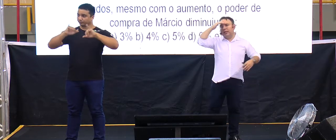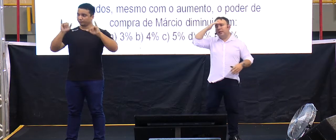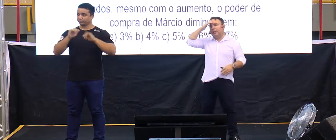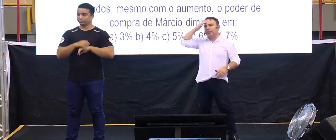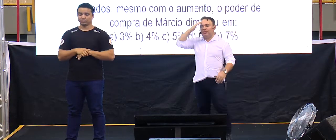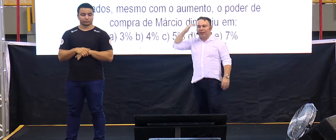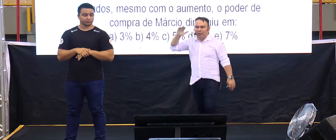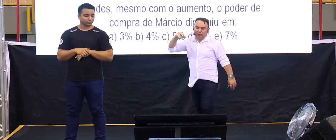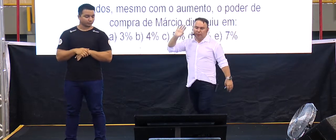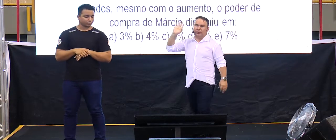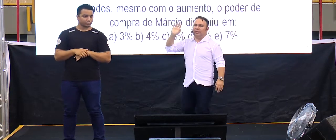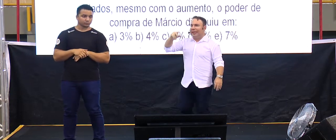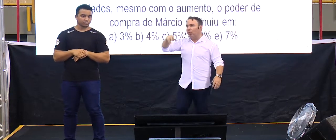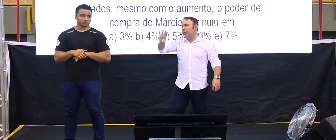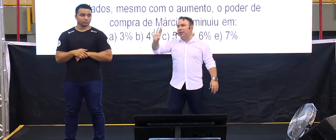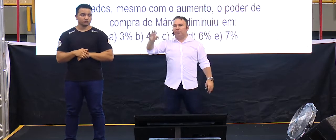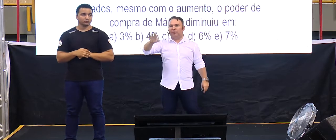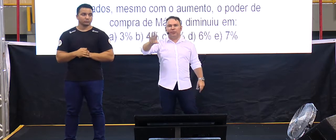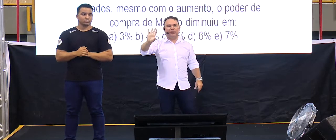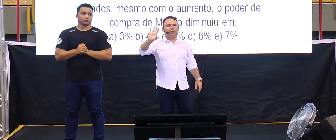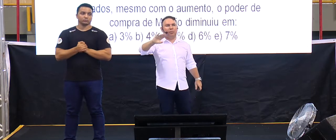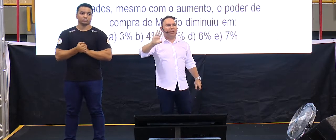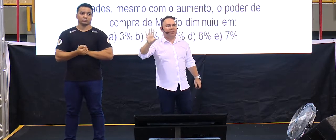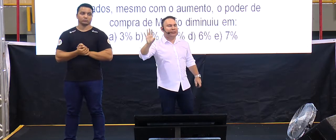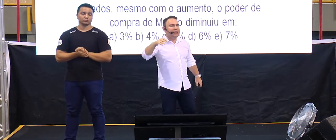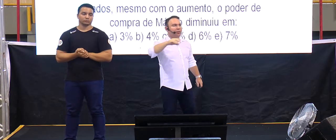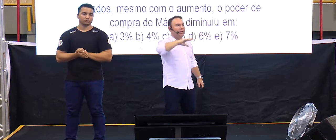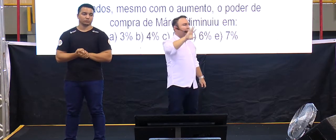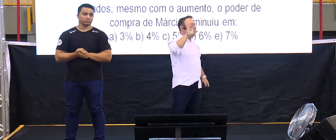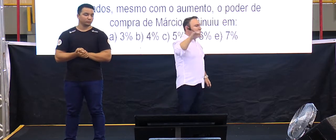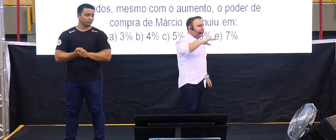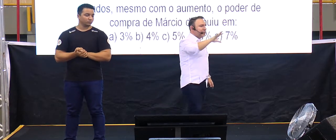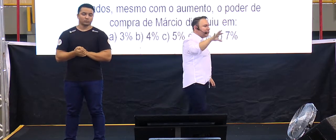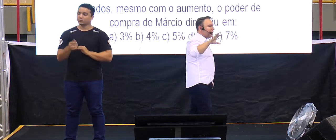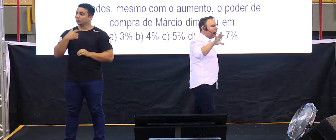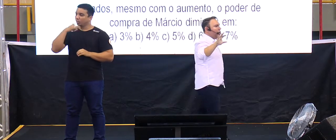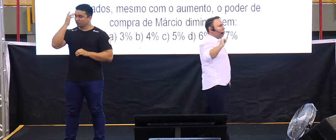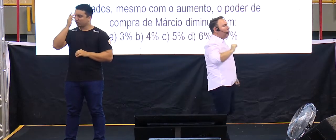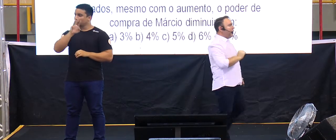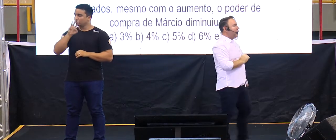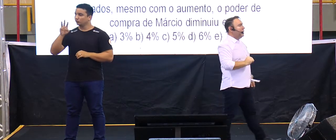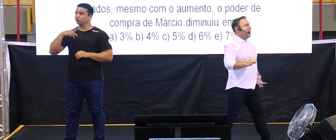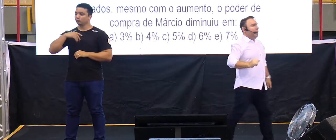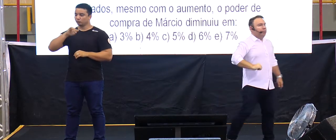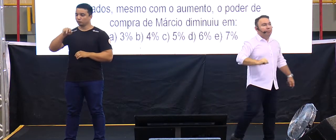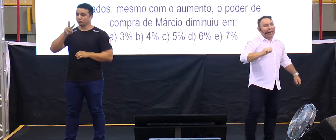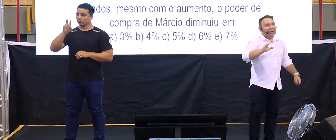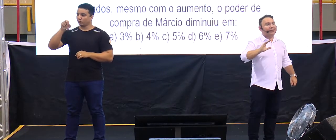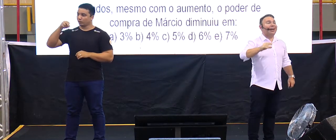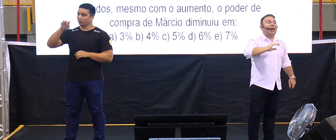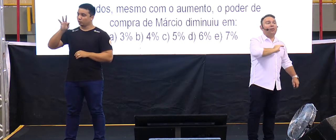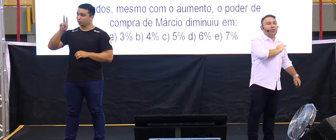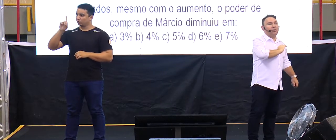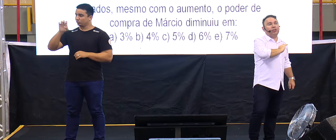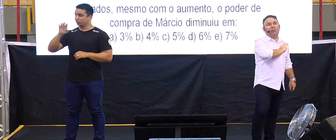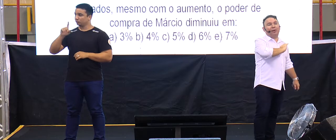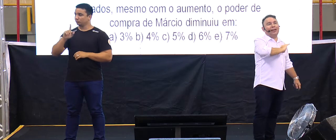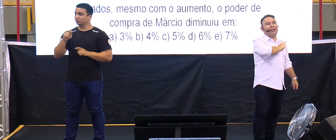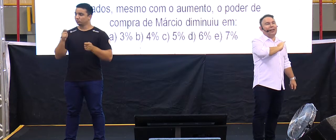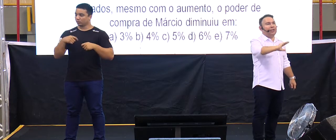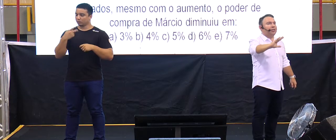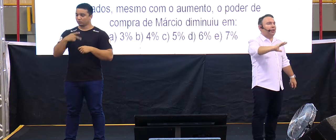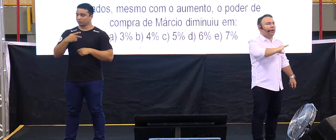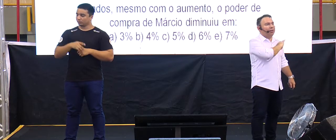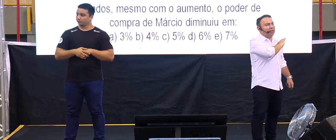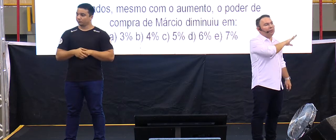tranquilos, que ele depois vai dar o link para vocês, como é que vai ser o canal que vocês têm com ele. Mas a aula de hoje é uma